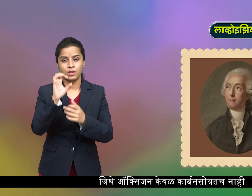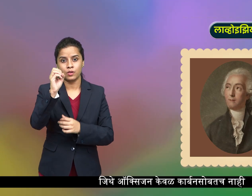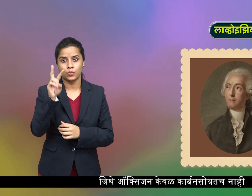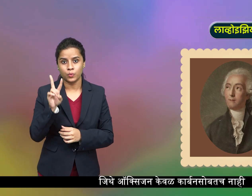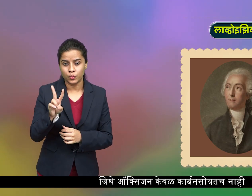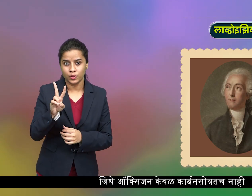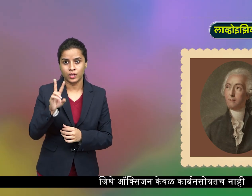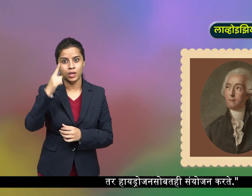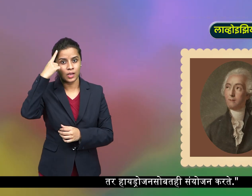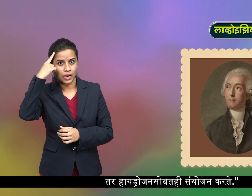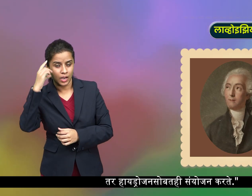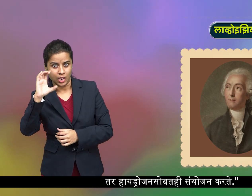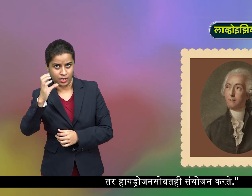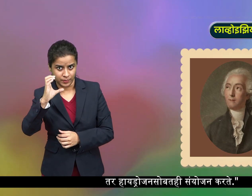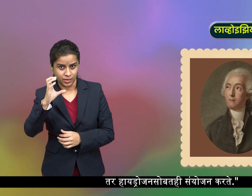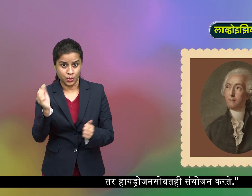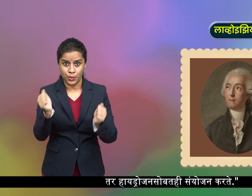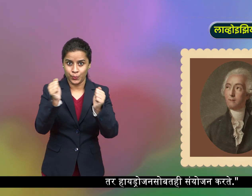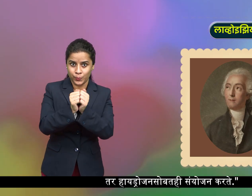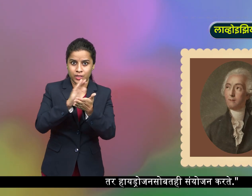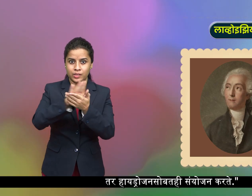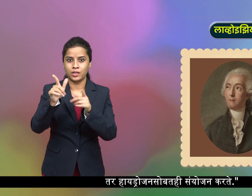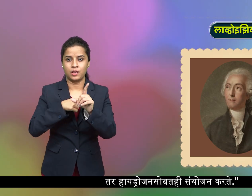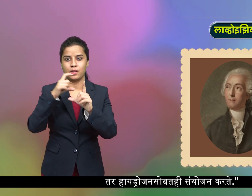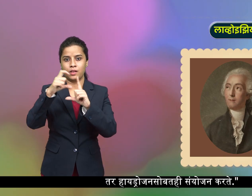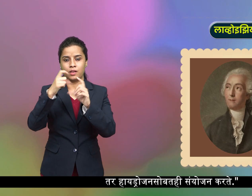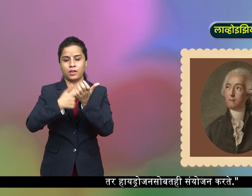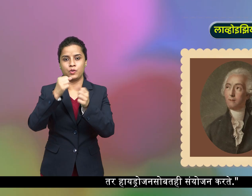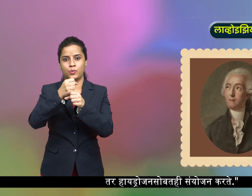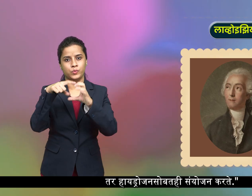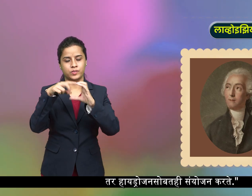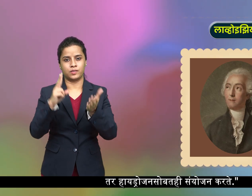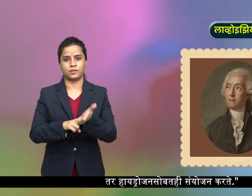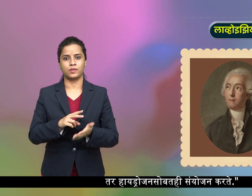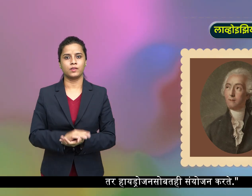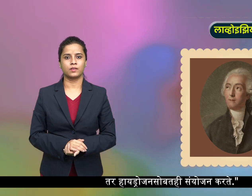नाही तर हायड्रोजन सोबतही संयोजन करते.